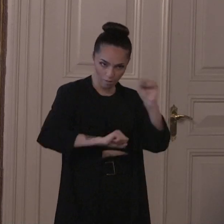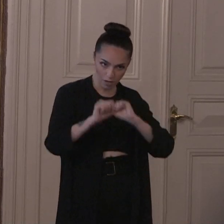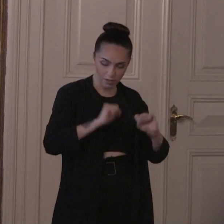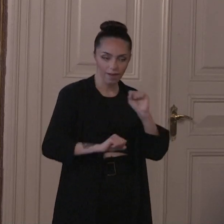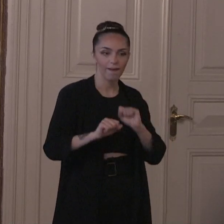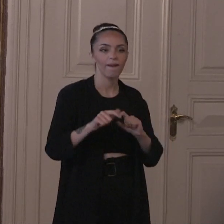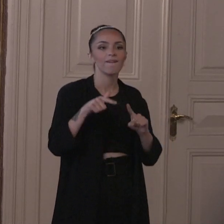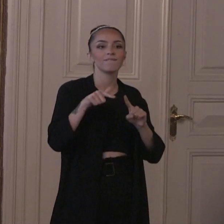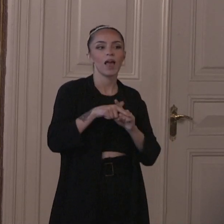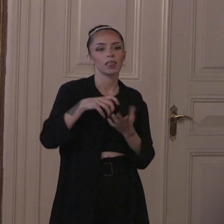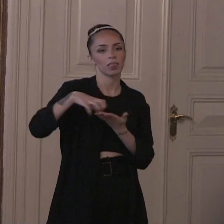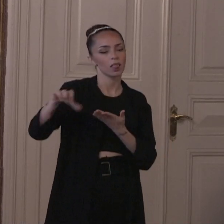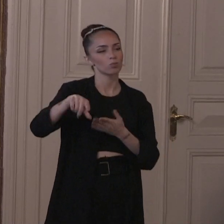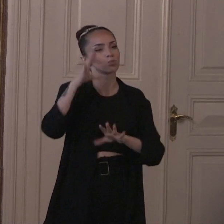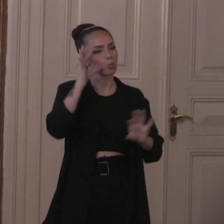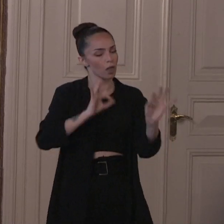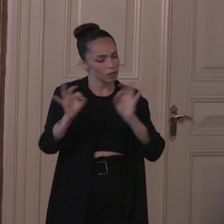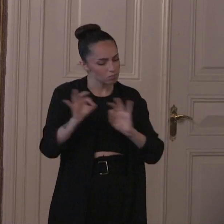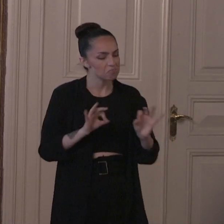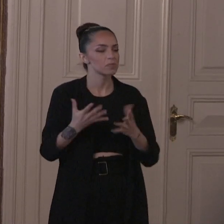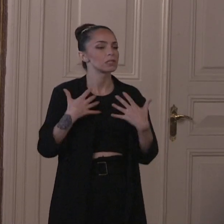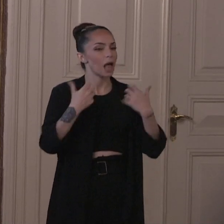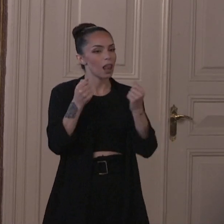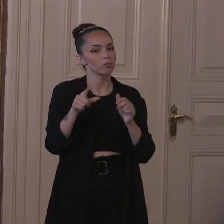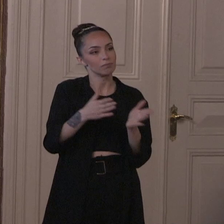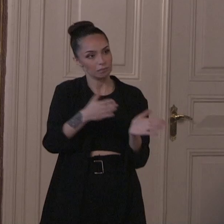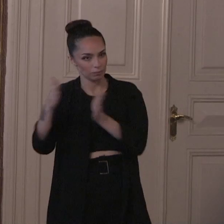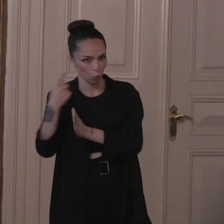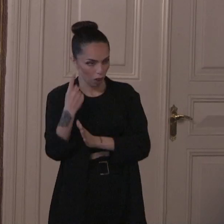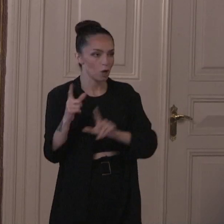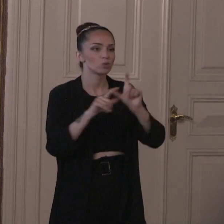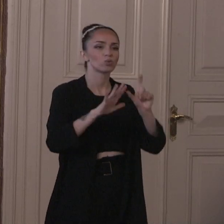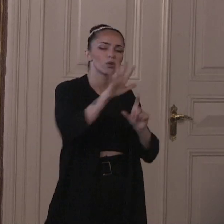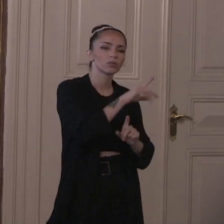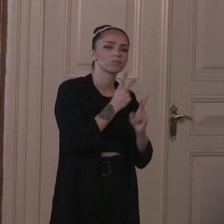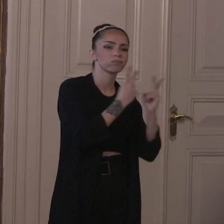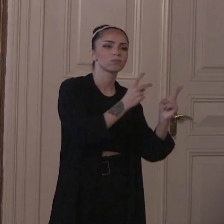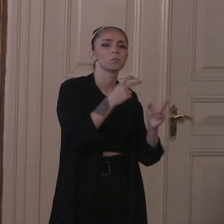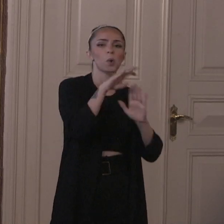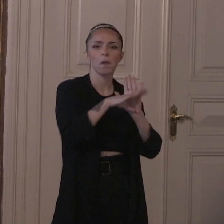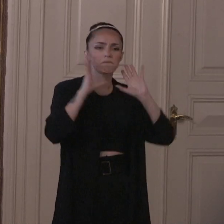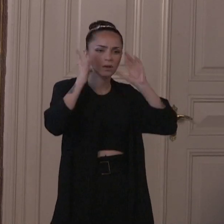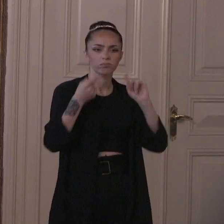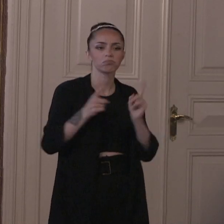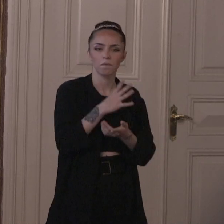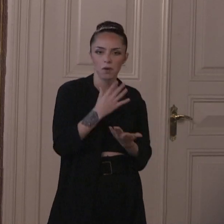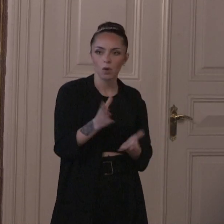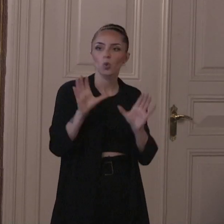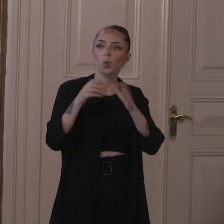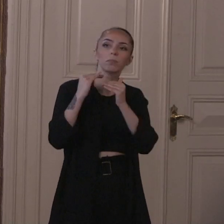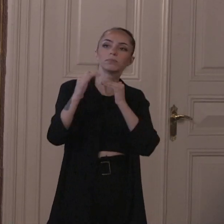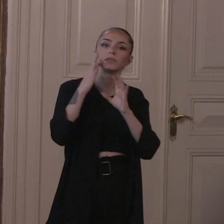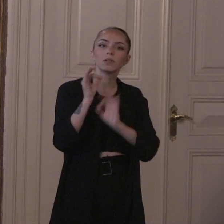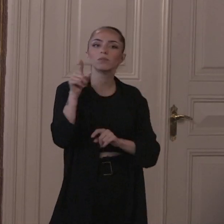fen, mühendislik alanları ve sağlık alanları yanında sosyal alandaki pek çok programıyla toplumun her